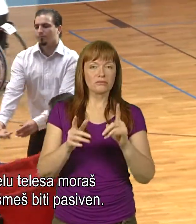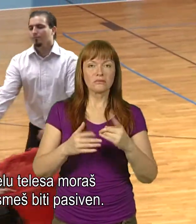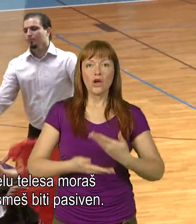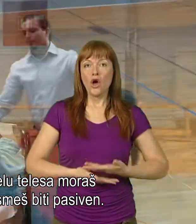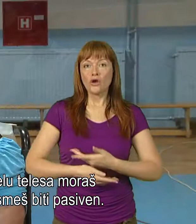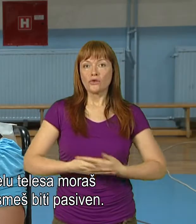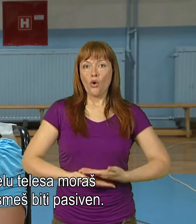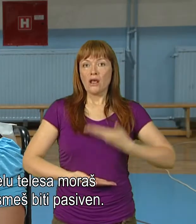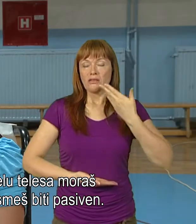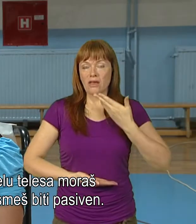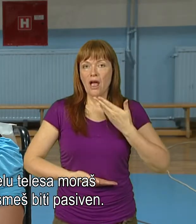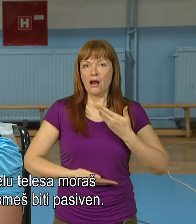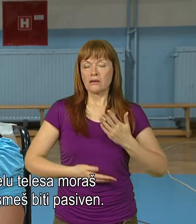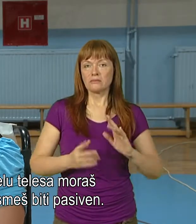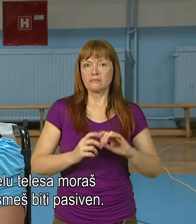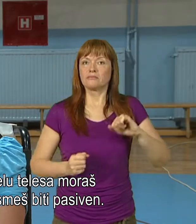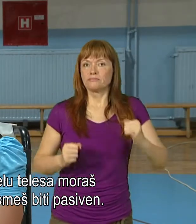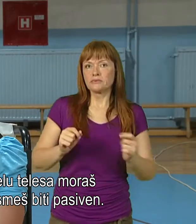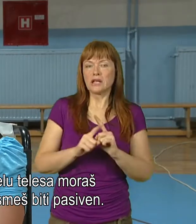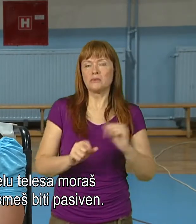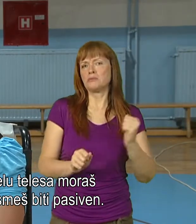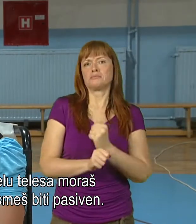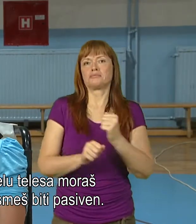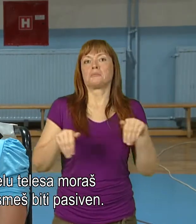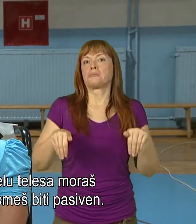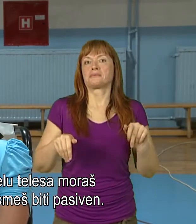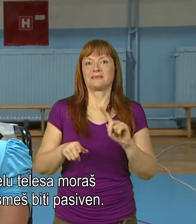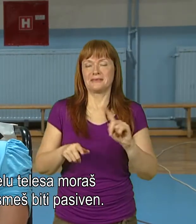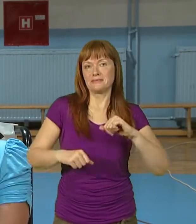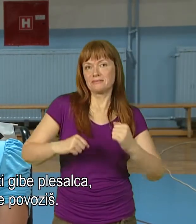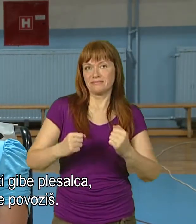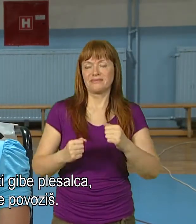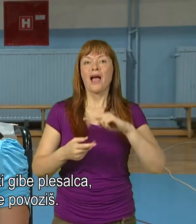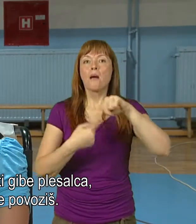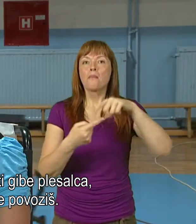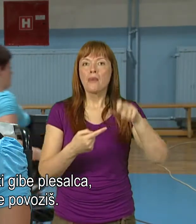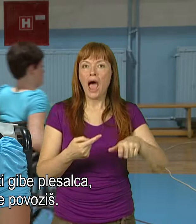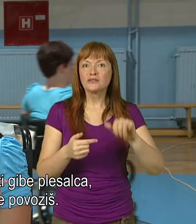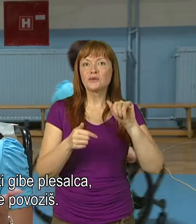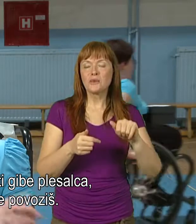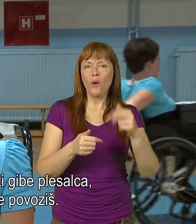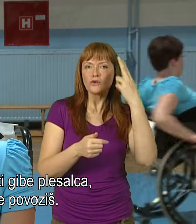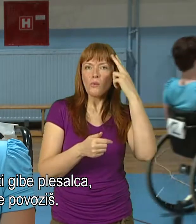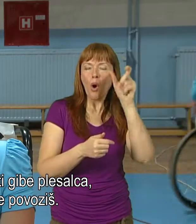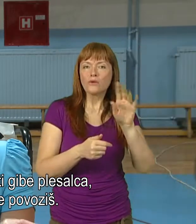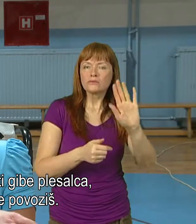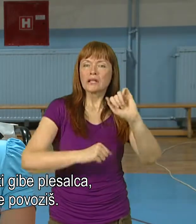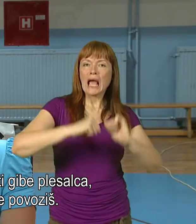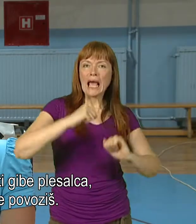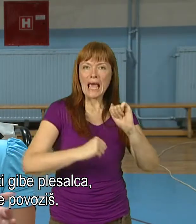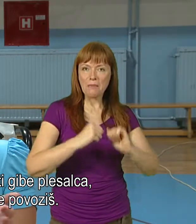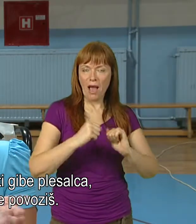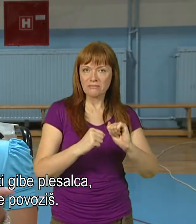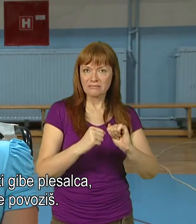tudi migati, ne smeš biti čisto pasiven. Plesalca pa tudi moraš poznati njegove gibe, ker če ne